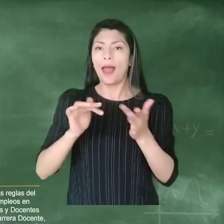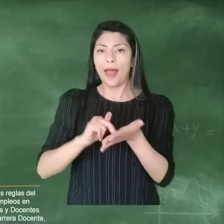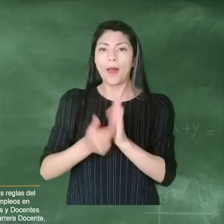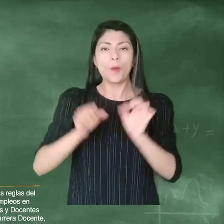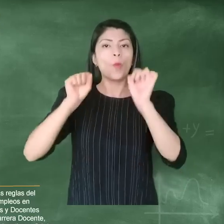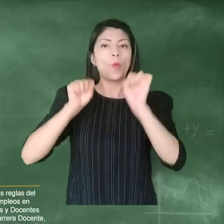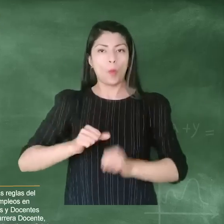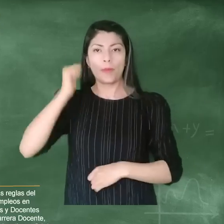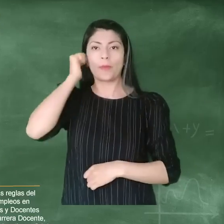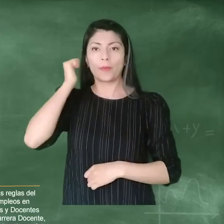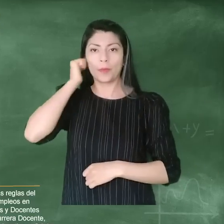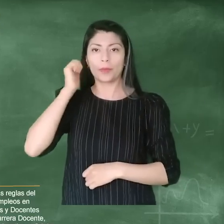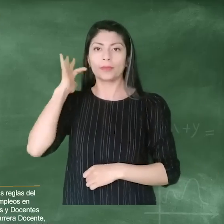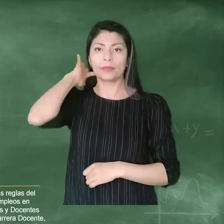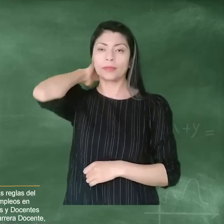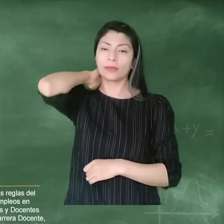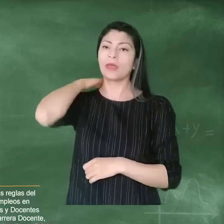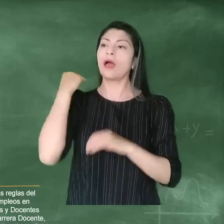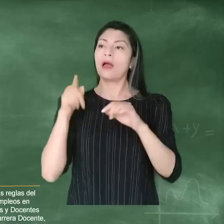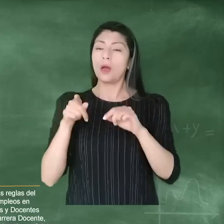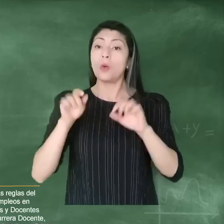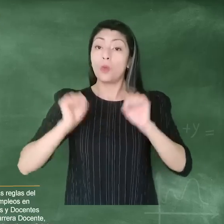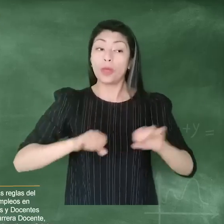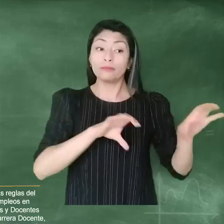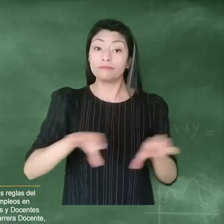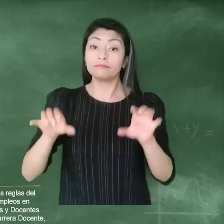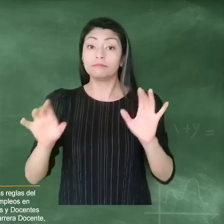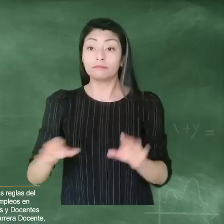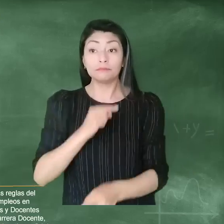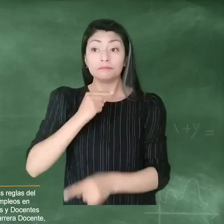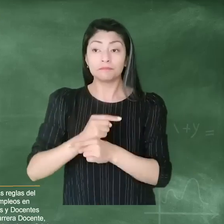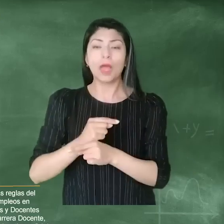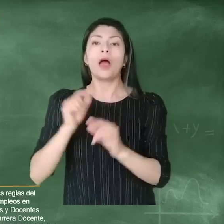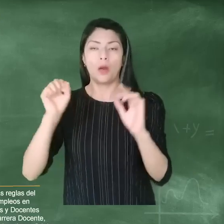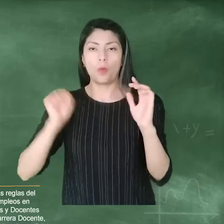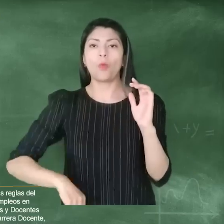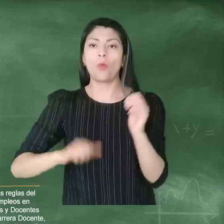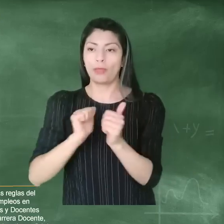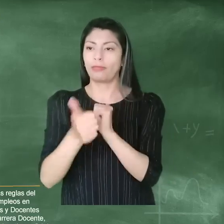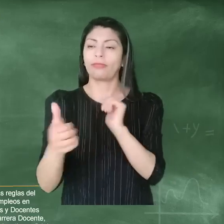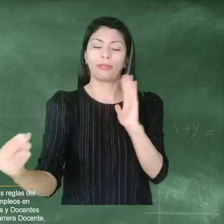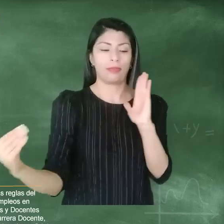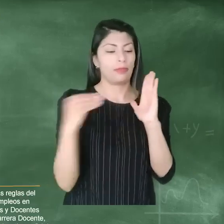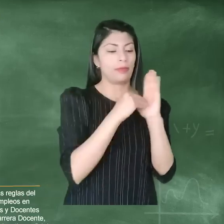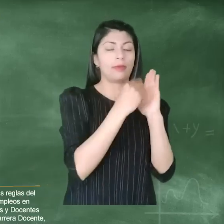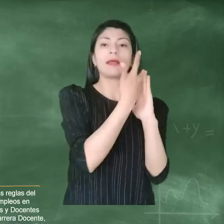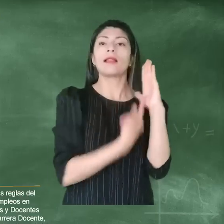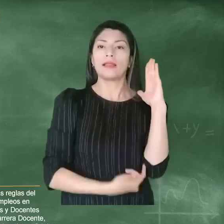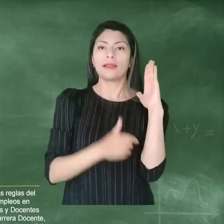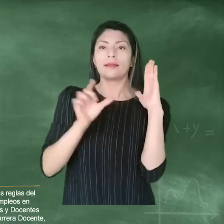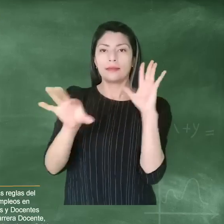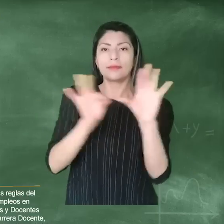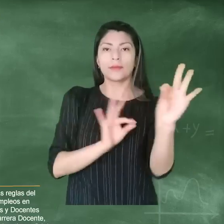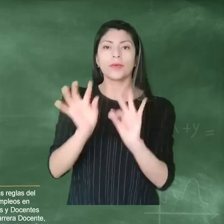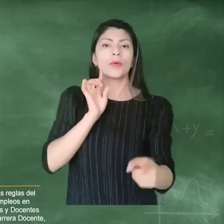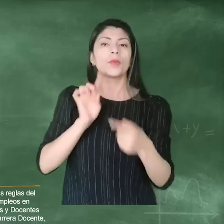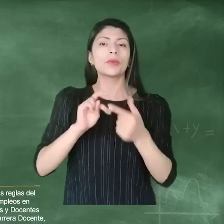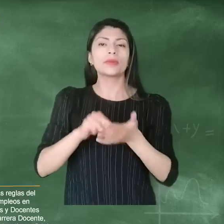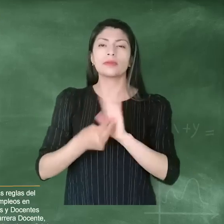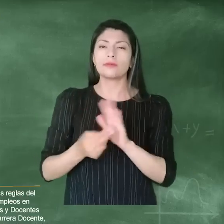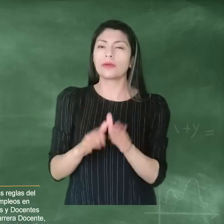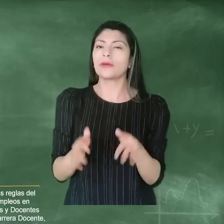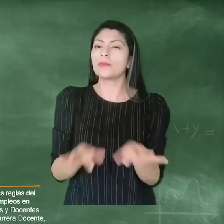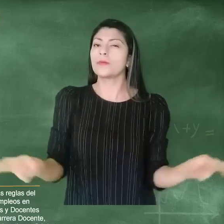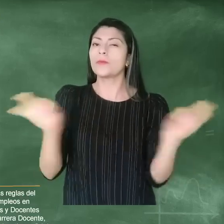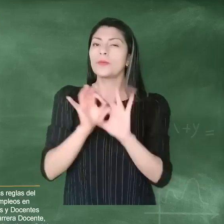en la carrera docente, se determina su inclusión en el listado de elegibles, y se fija su ubicación en el mismo, con